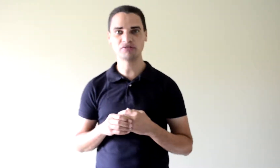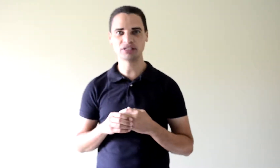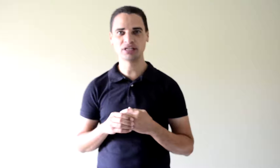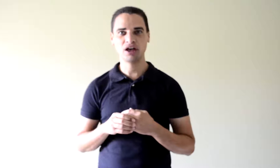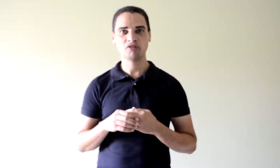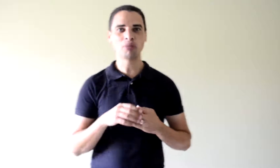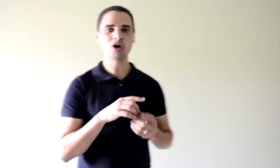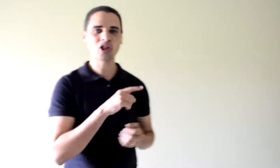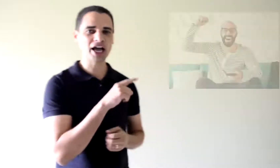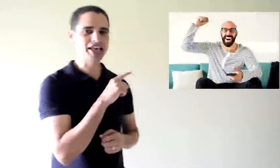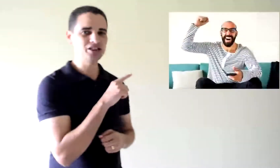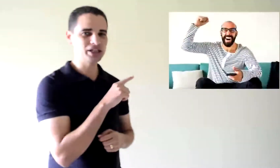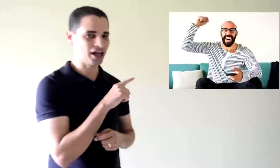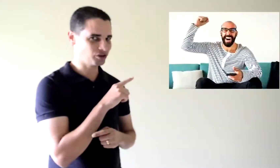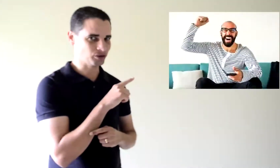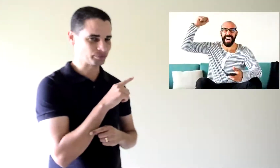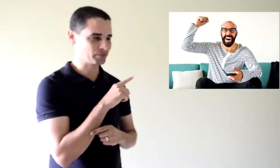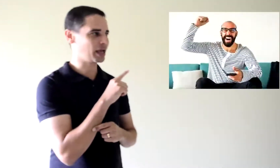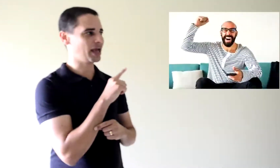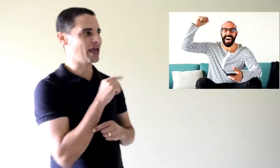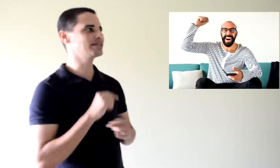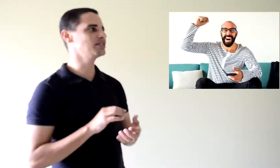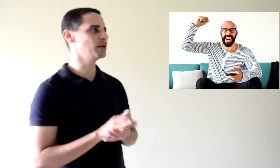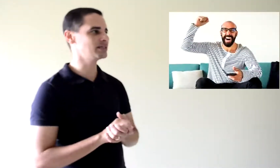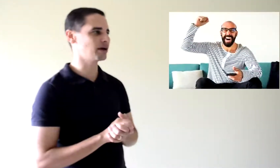afetivas. Vamos colocar aqui do lado, ó, essa expressão.